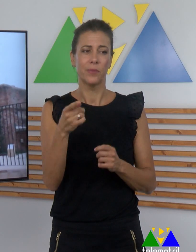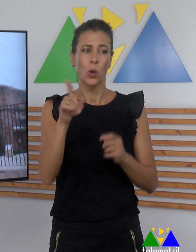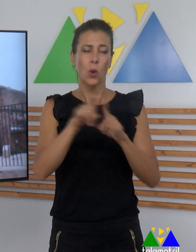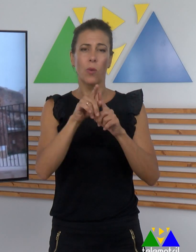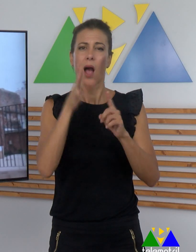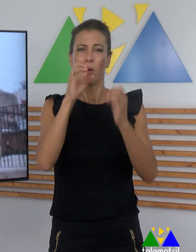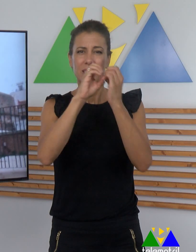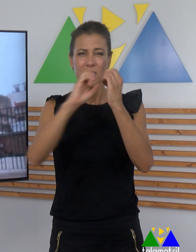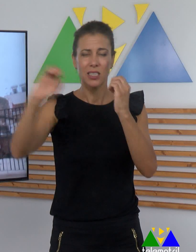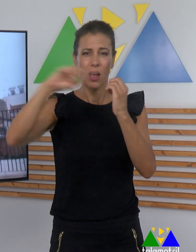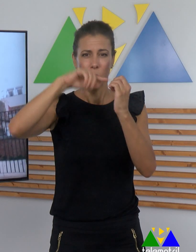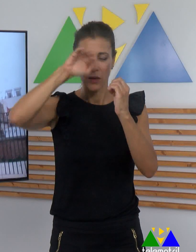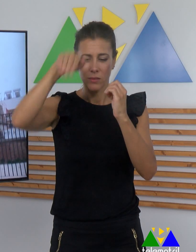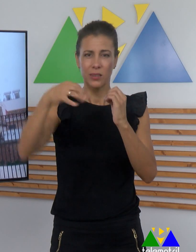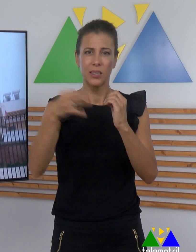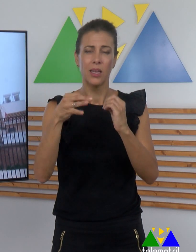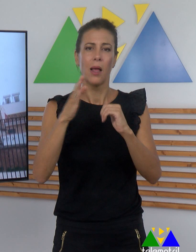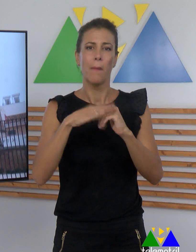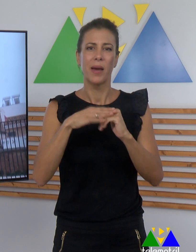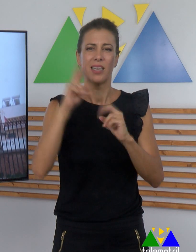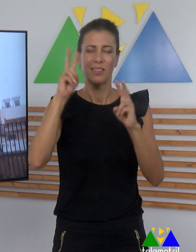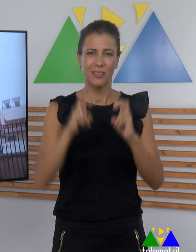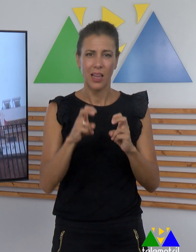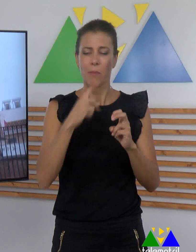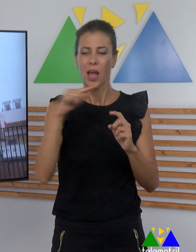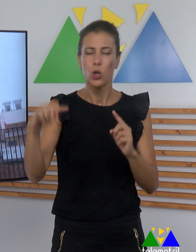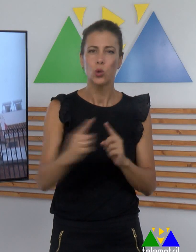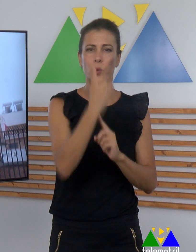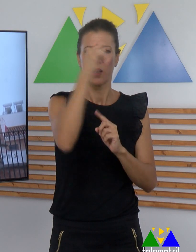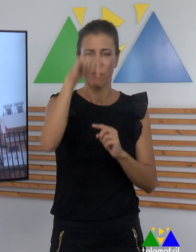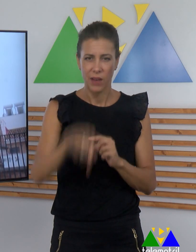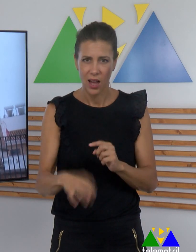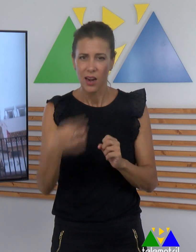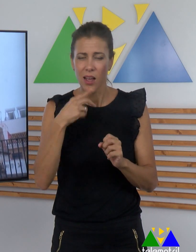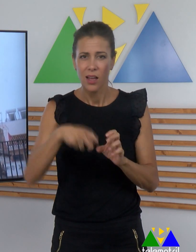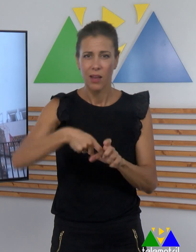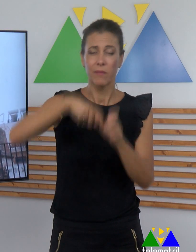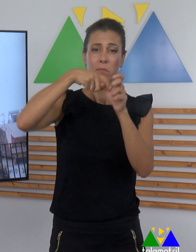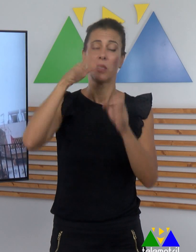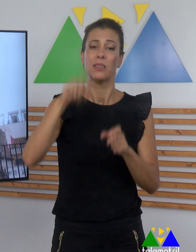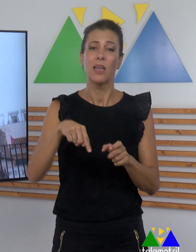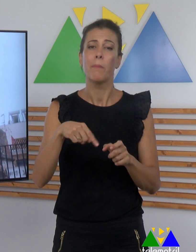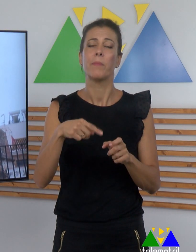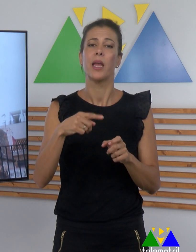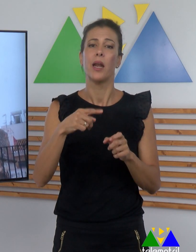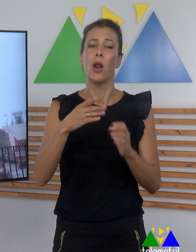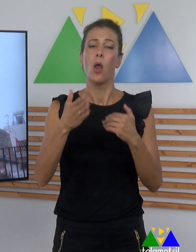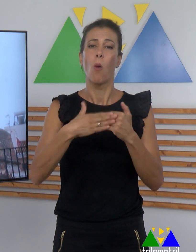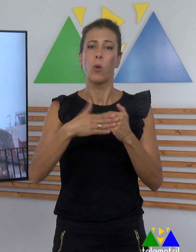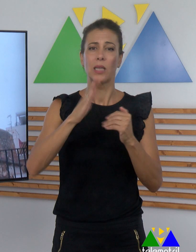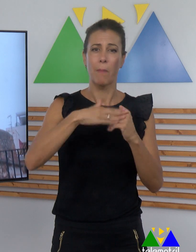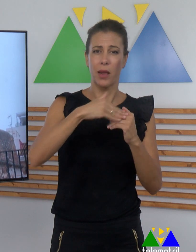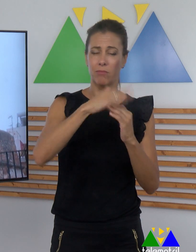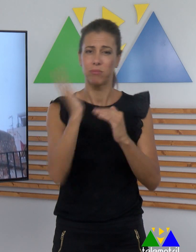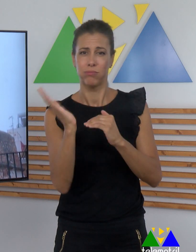por el sitio donde caían las cadenas para el rastrillo, para subir el rastrillo y para subir el puente levadizo, la puerta levadiza para tapar la